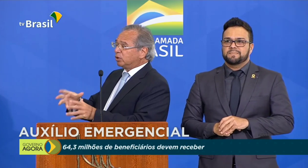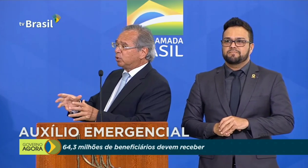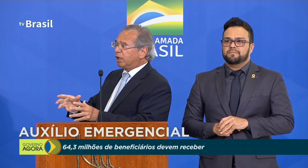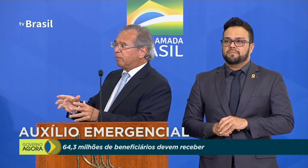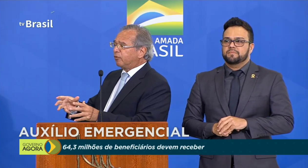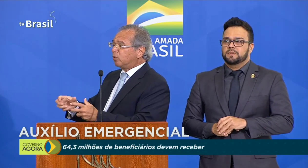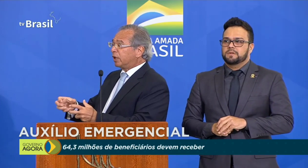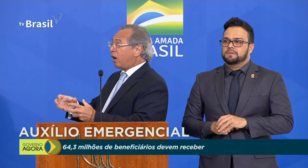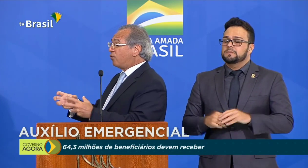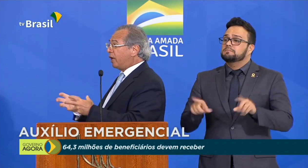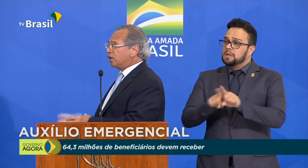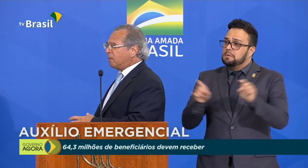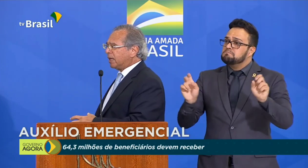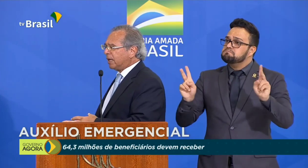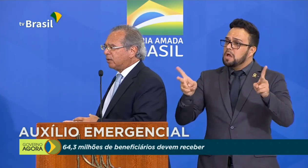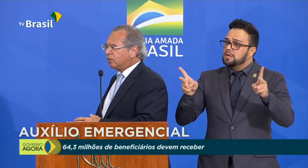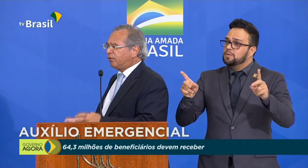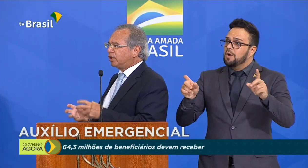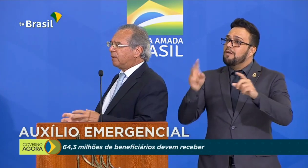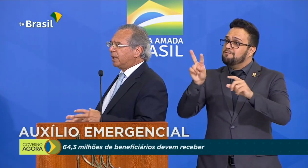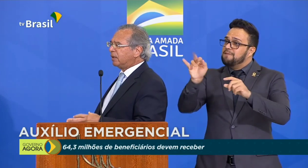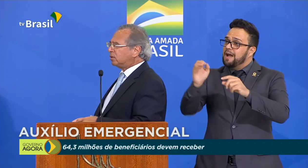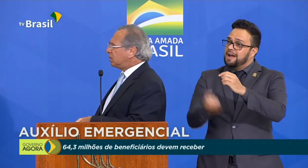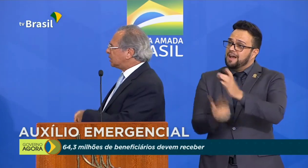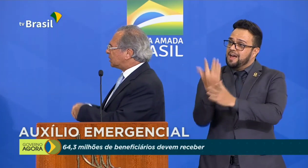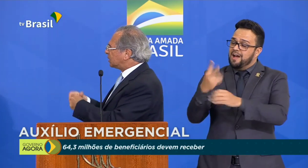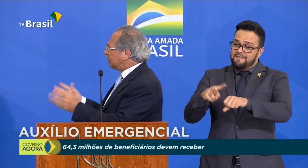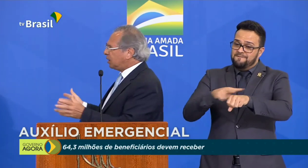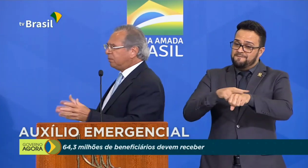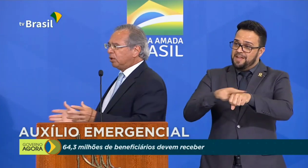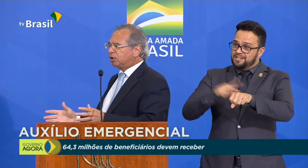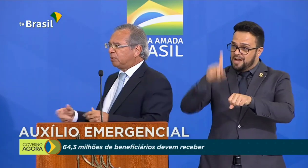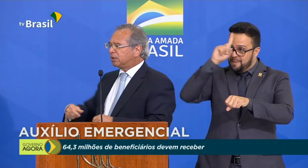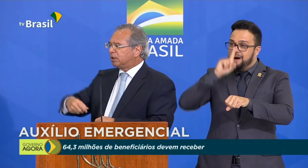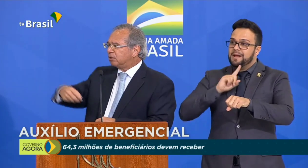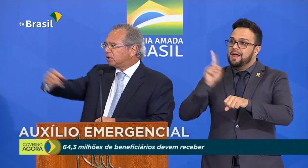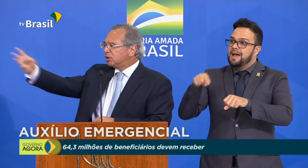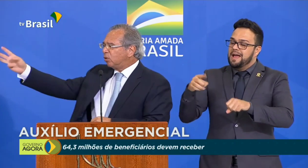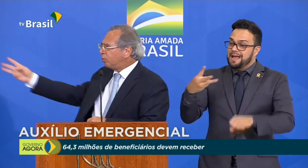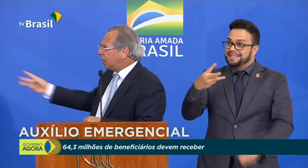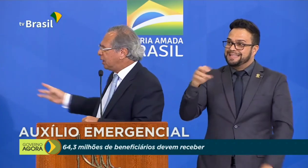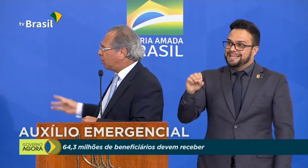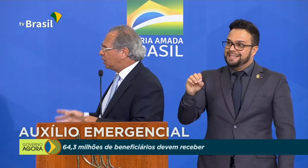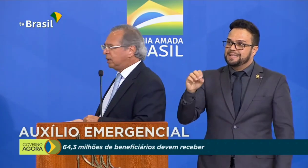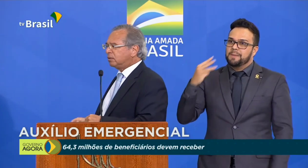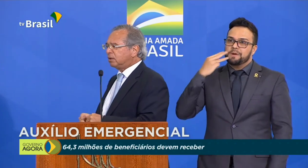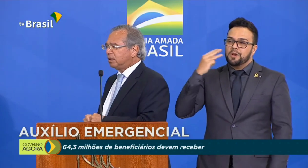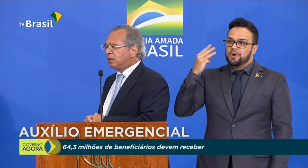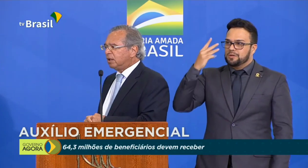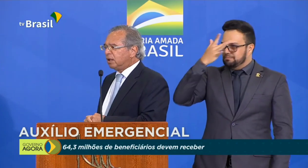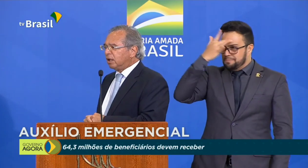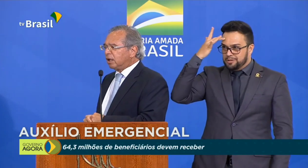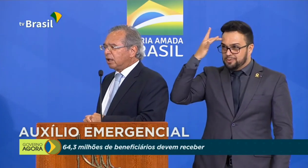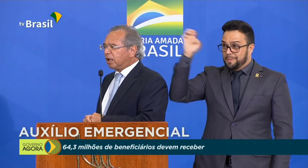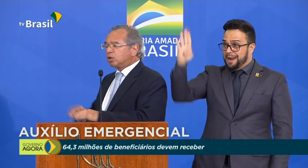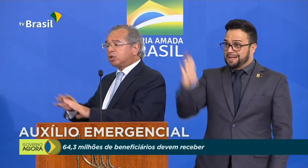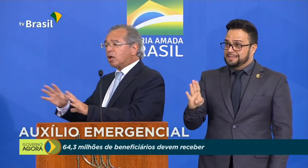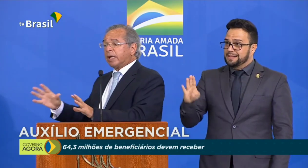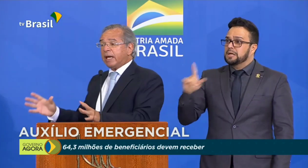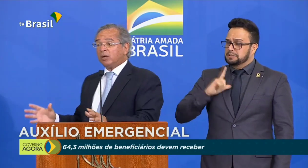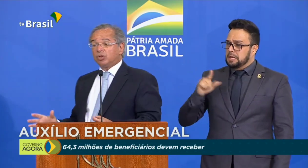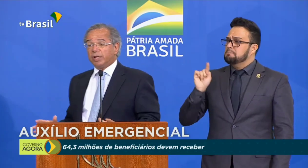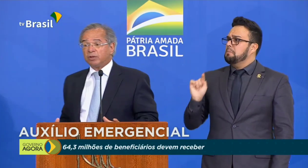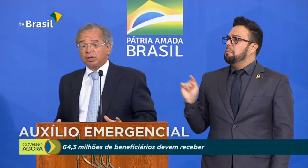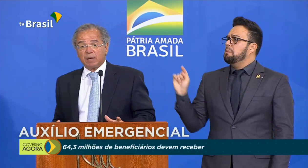E, ao mesmo tempo, vamos criar o Verde e Amarelo. O Verde e Amarelo são esses 30 milhões de brasileiros que estão por aí rodando, que